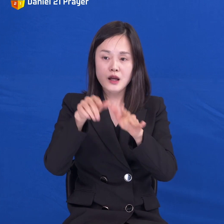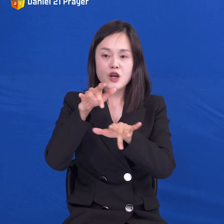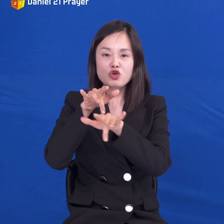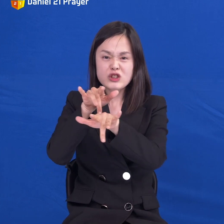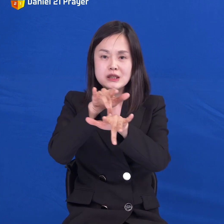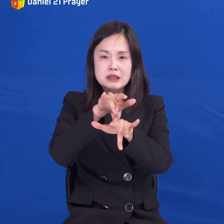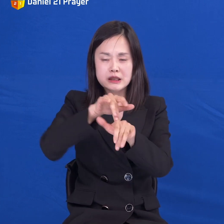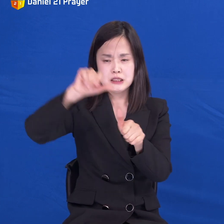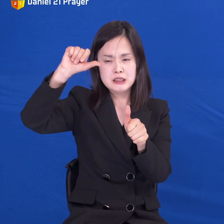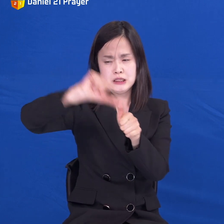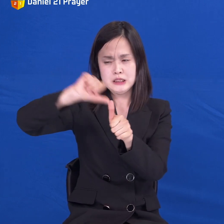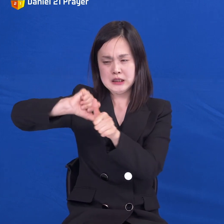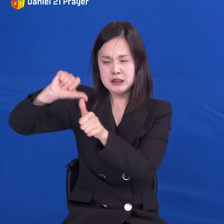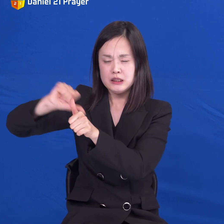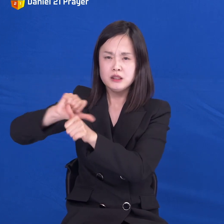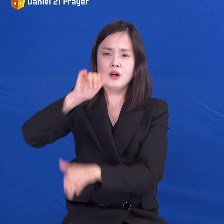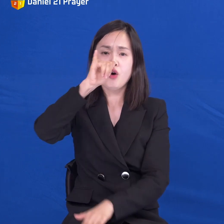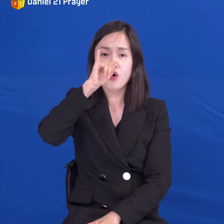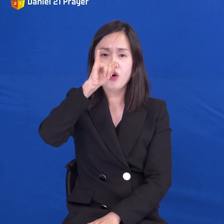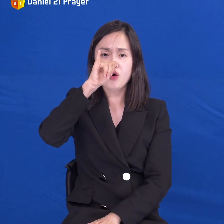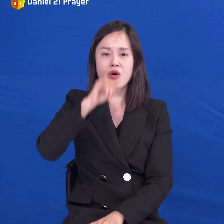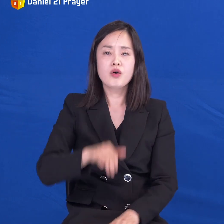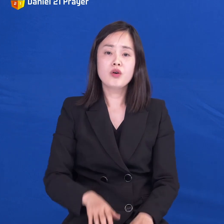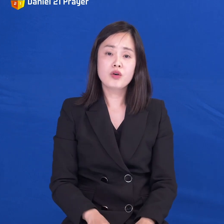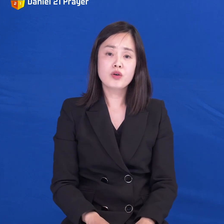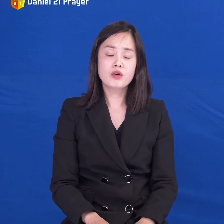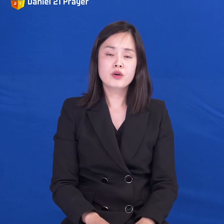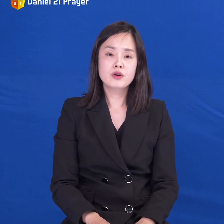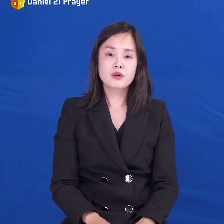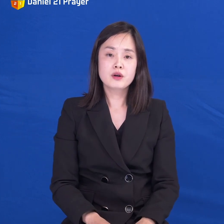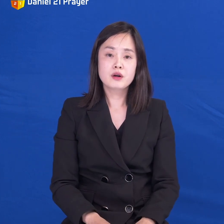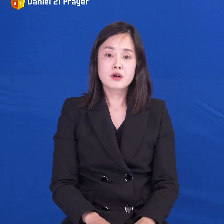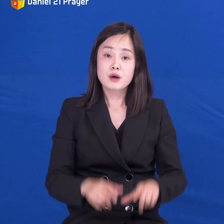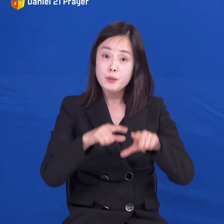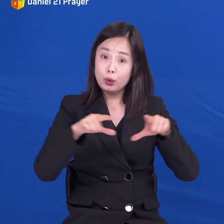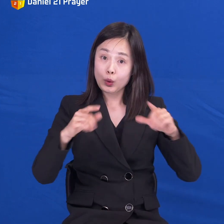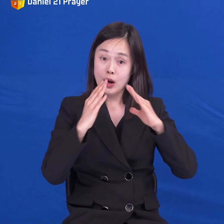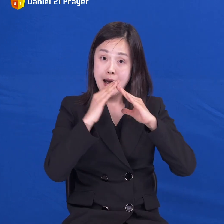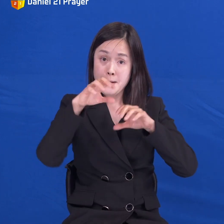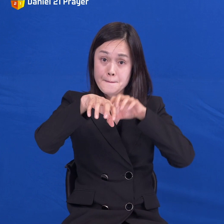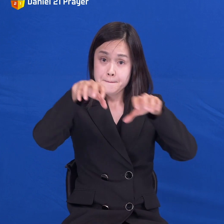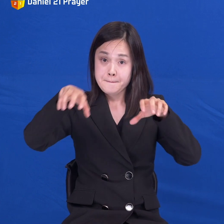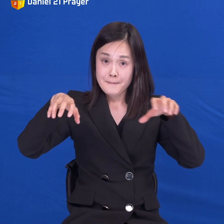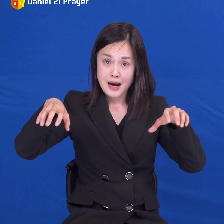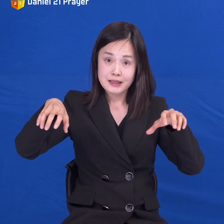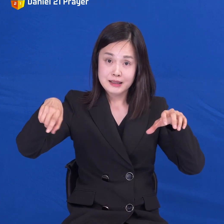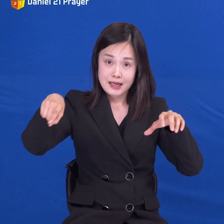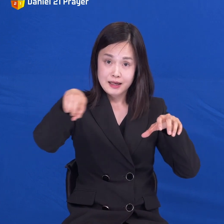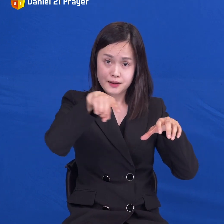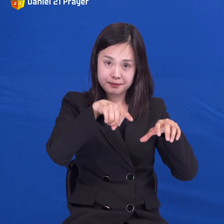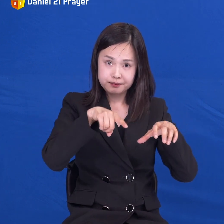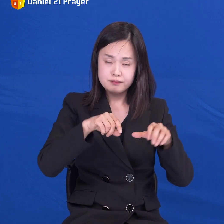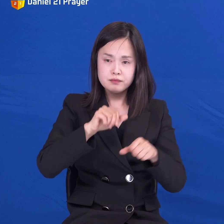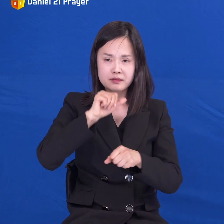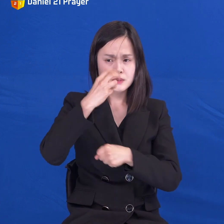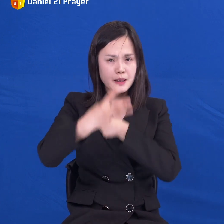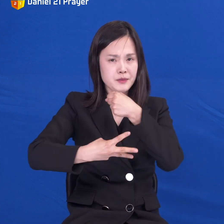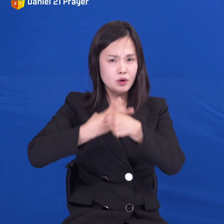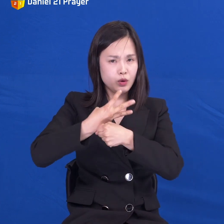악한 영들이 있습니다. 보통 한 마을에 복음이 들어가면 3년에서 5년은 영적인 전쟁을